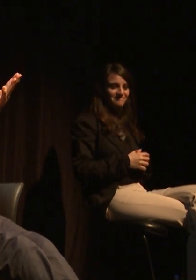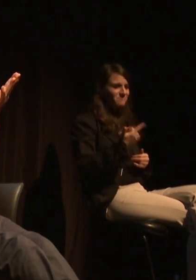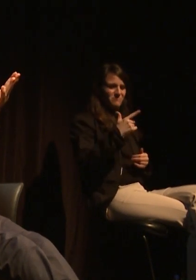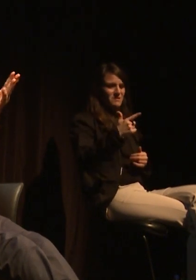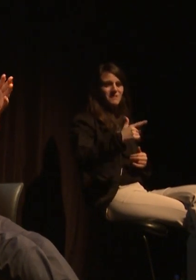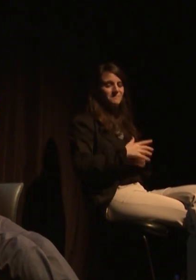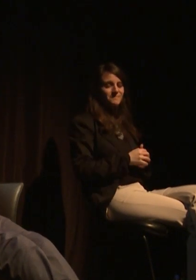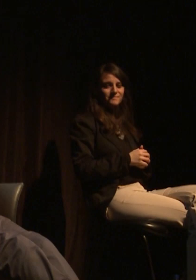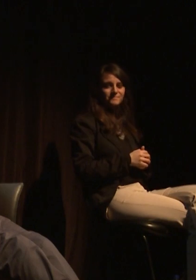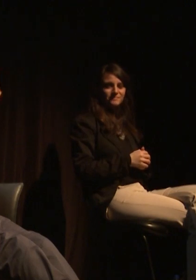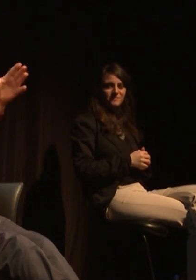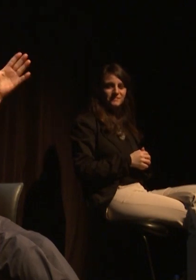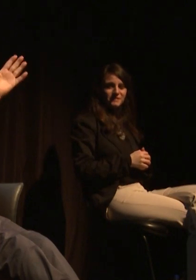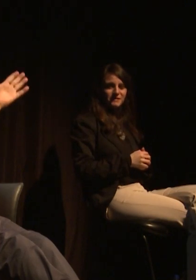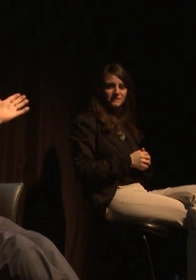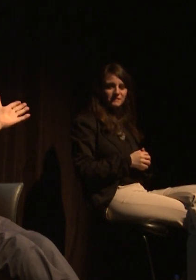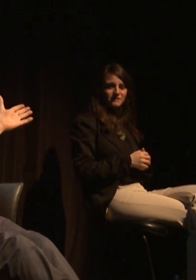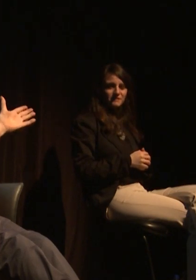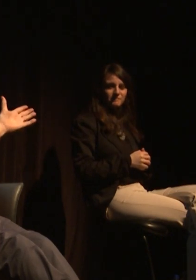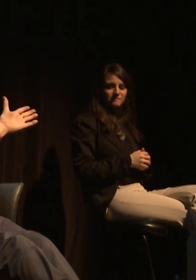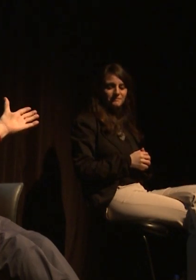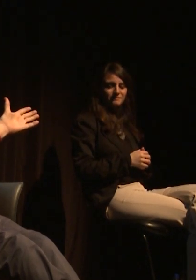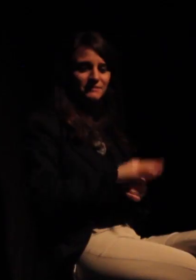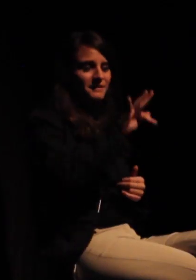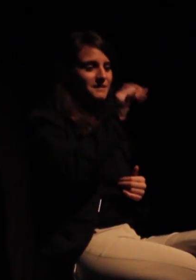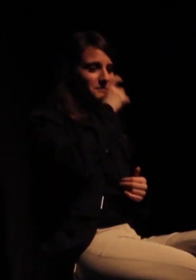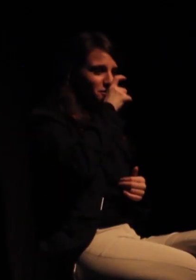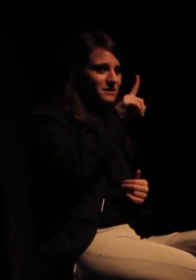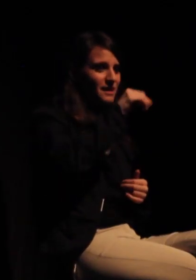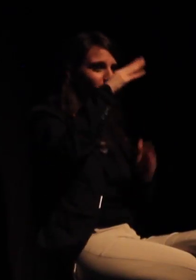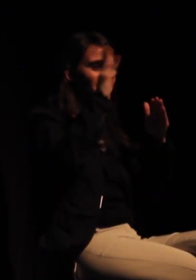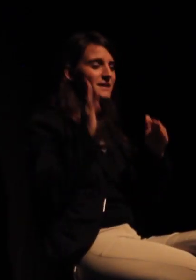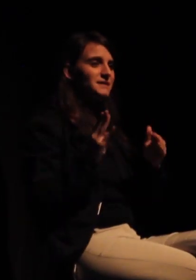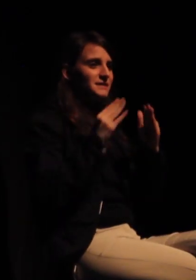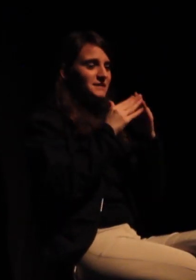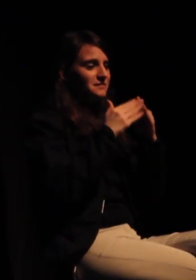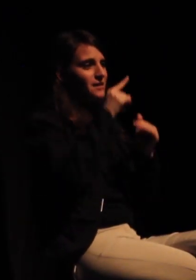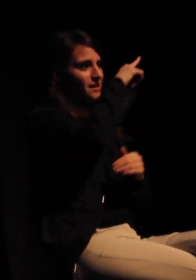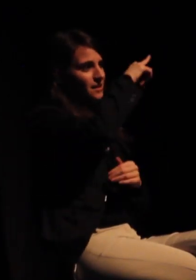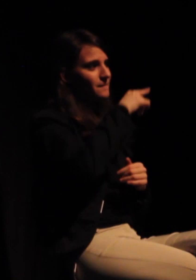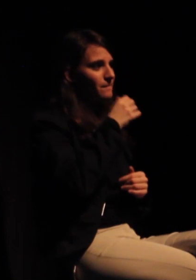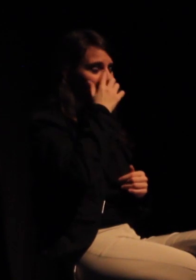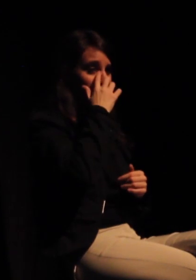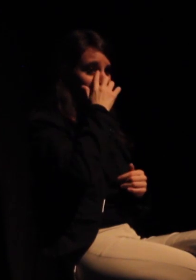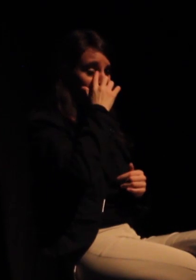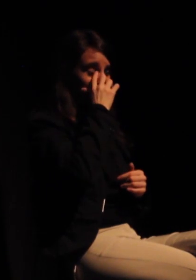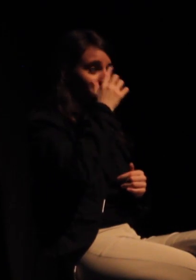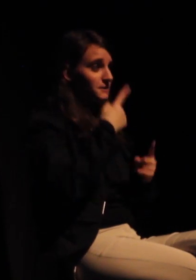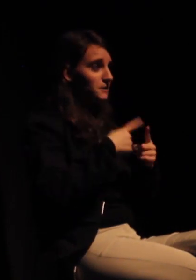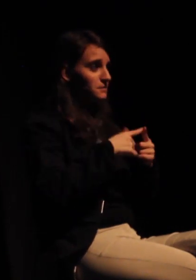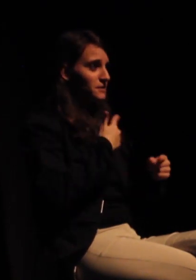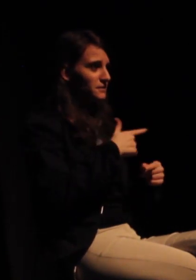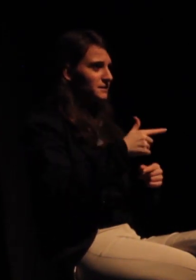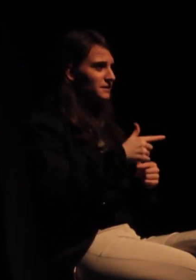divisa. A ficção é Brasília para mim. Isso é a ficção. Porque não